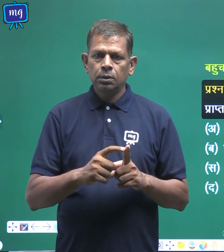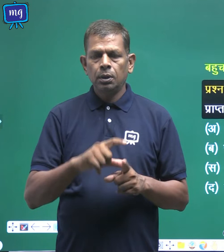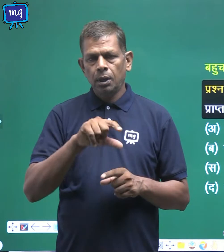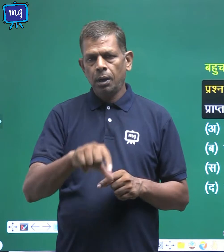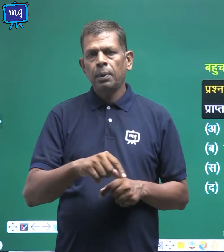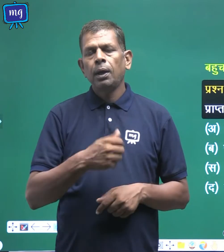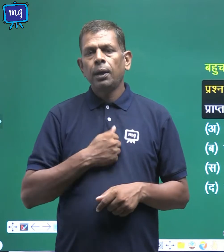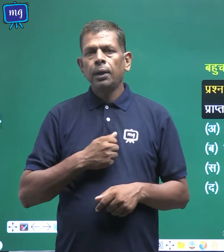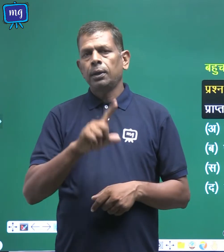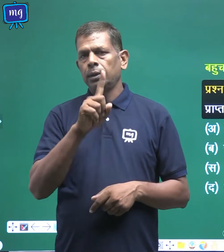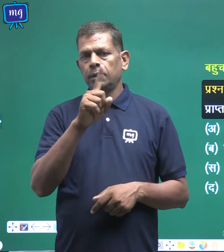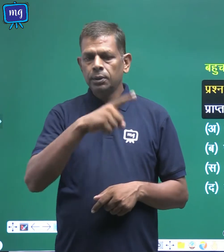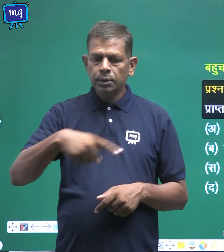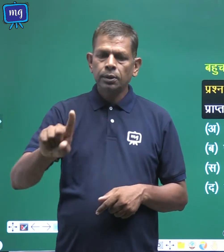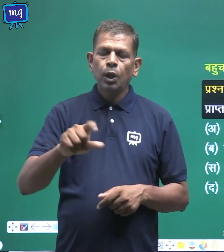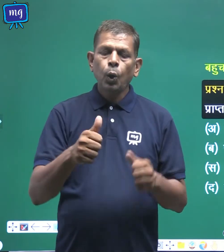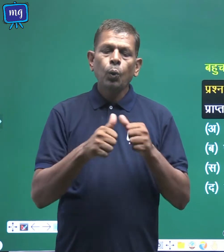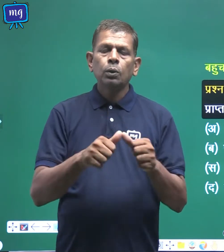हमें एक सही उत्तर चुनकर